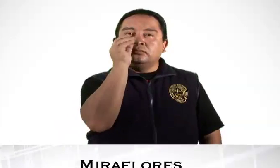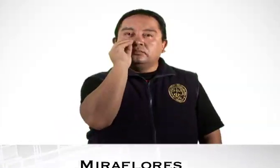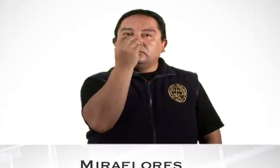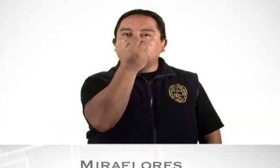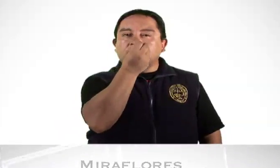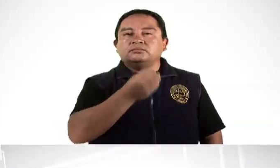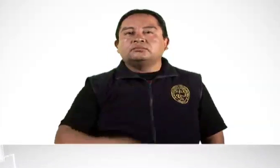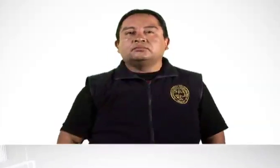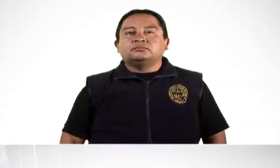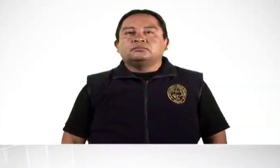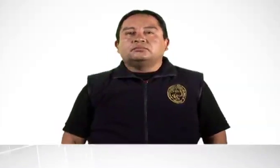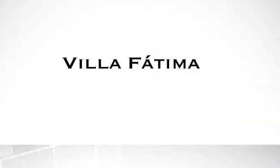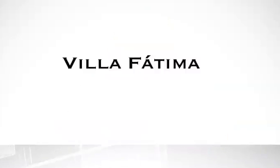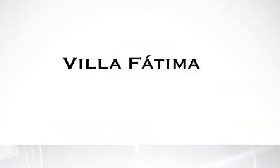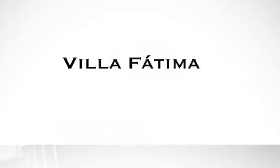Miraflores.